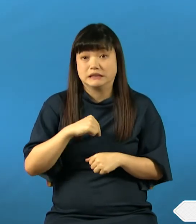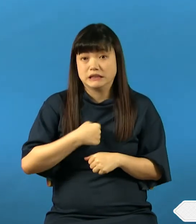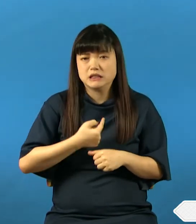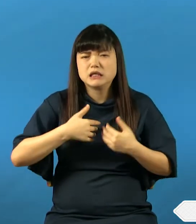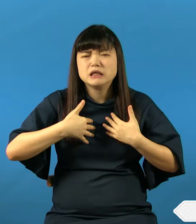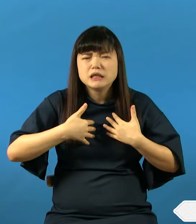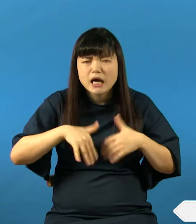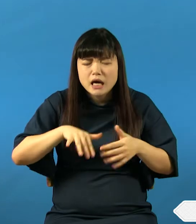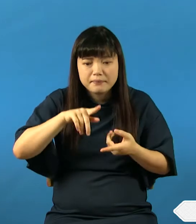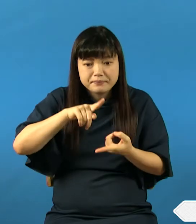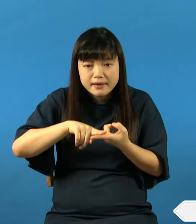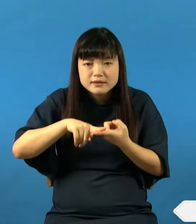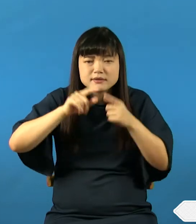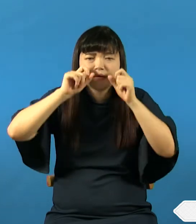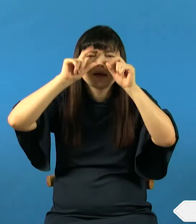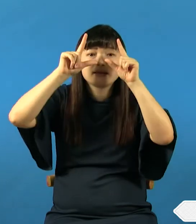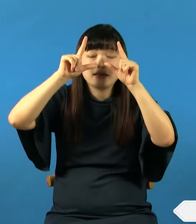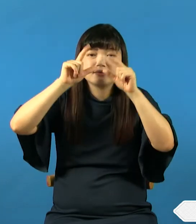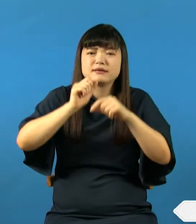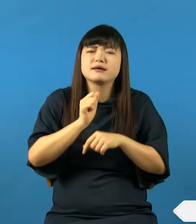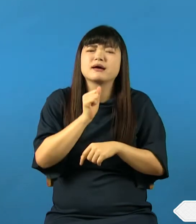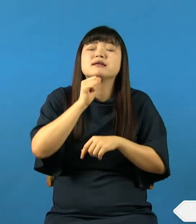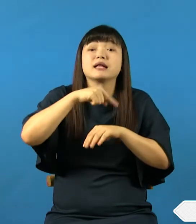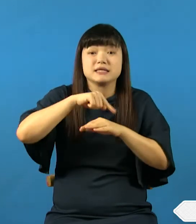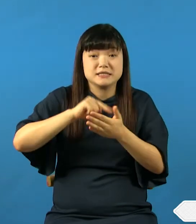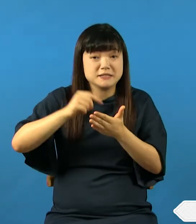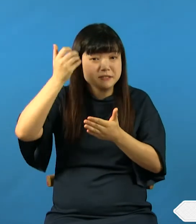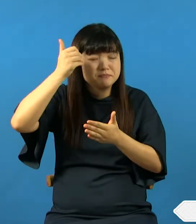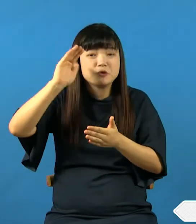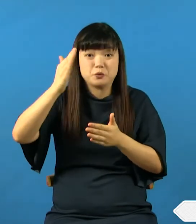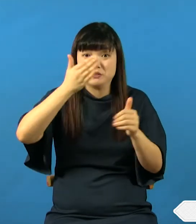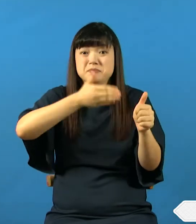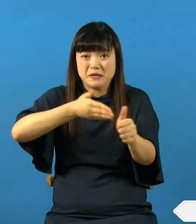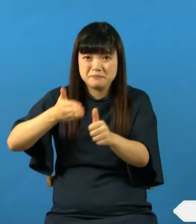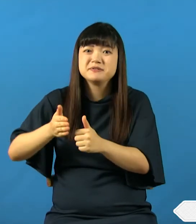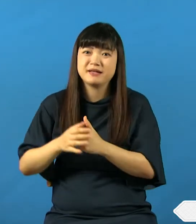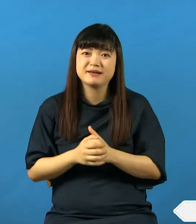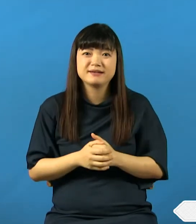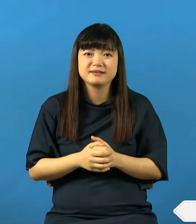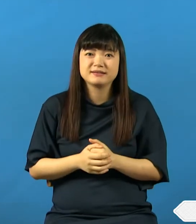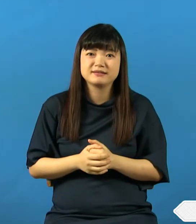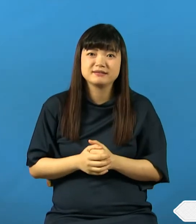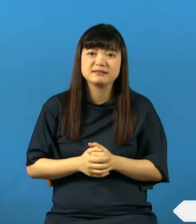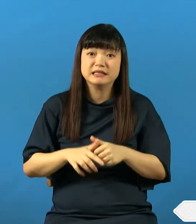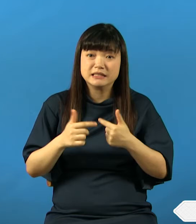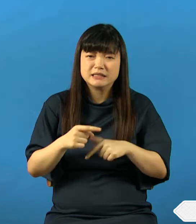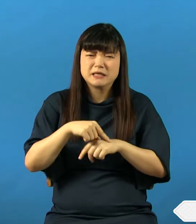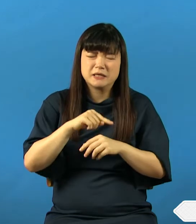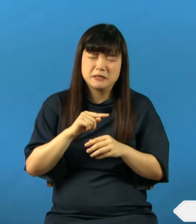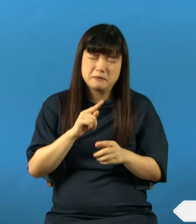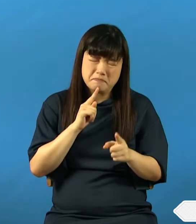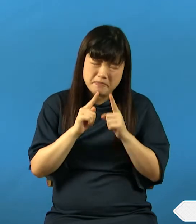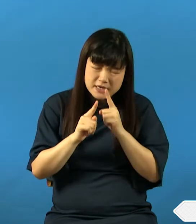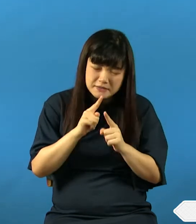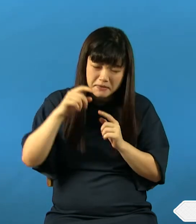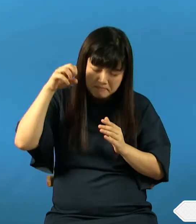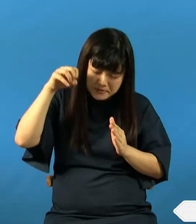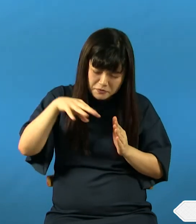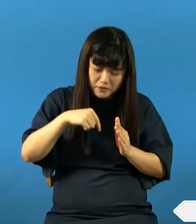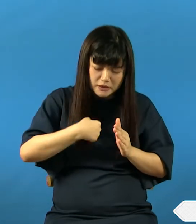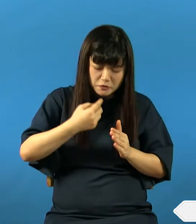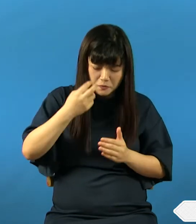여러분, 자신의 연약함을 깨닫는 가난한 심령이 될 수 있기를 바랍니다. 늘